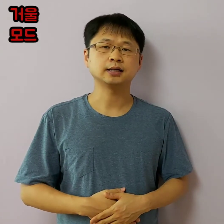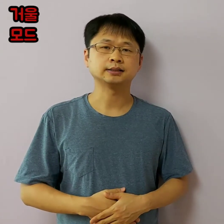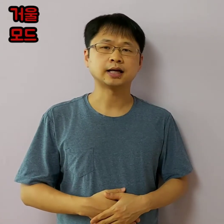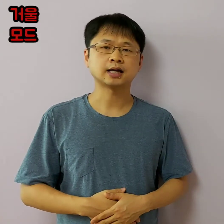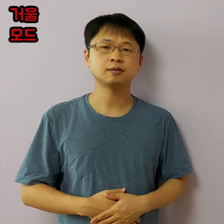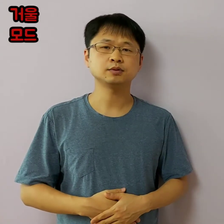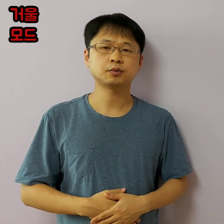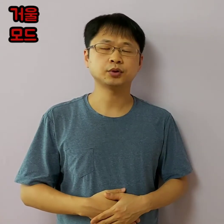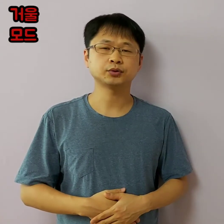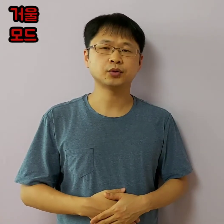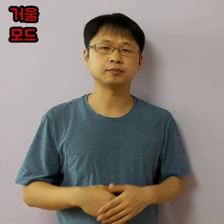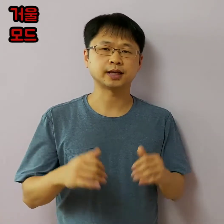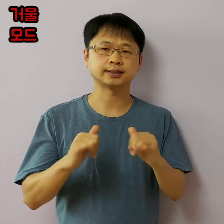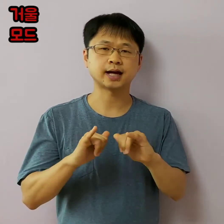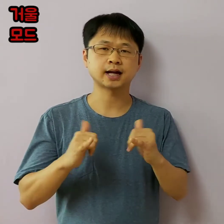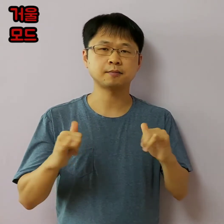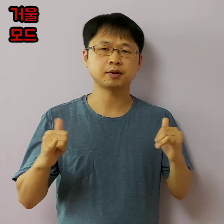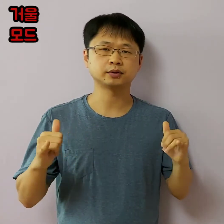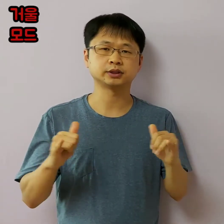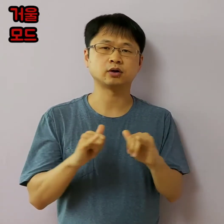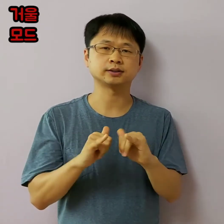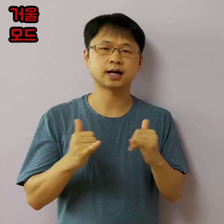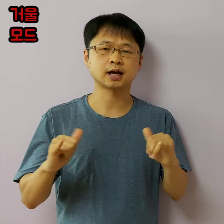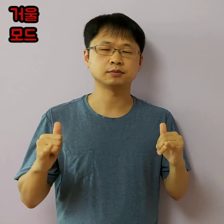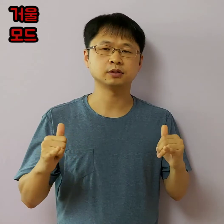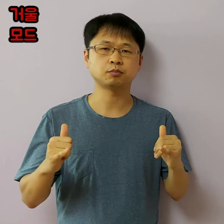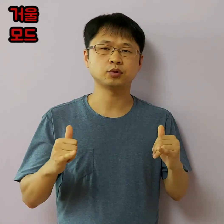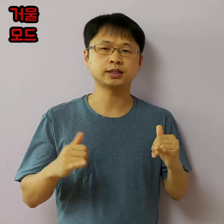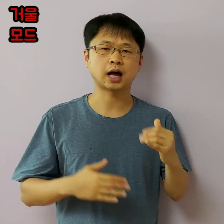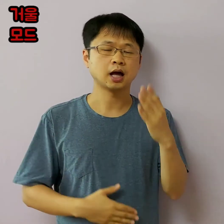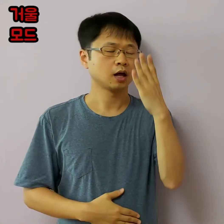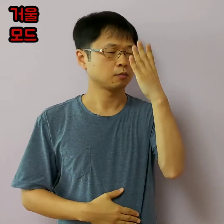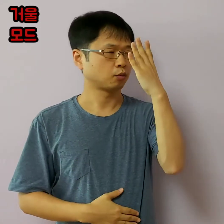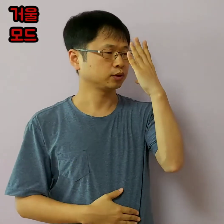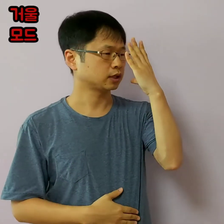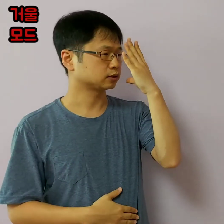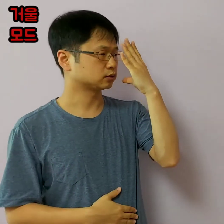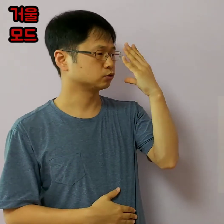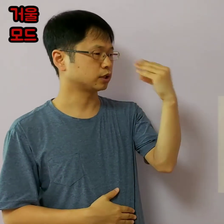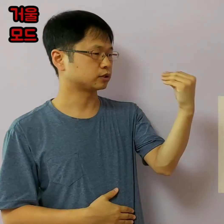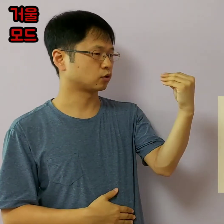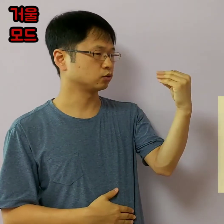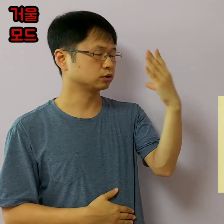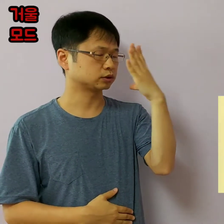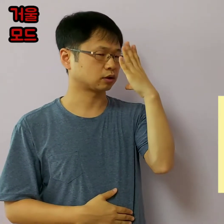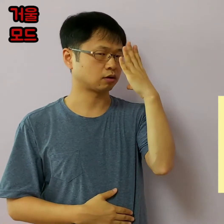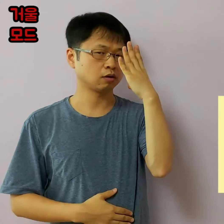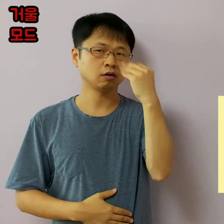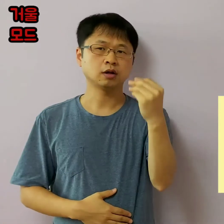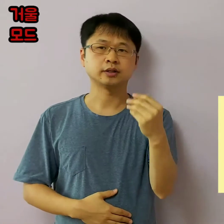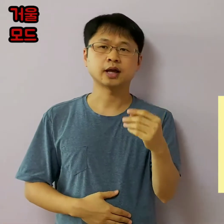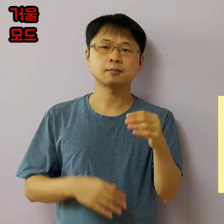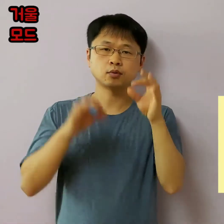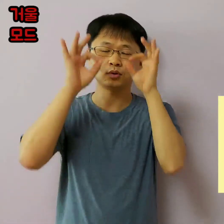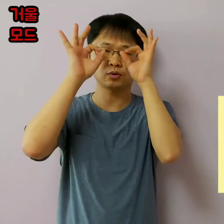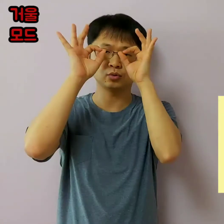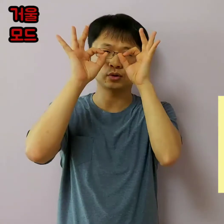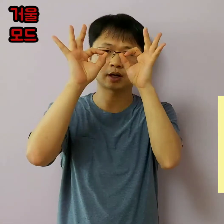다음 가사 사람은 보여도입니다. 사람 배웠죠. 사람은 보이다. 보이다는 것은 눈에 들어오는 거죠. 내가 보려고